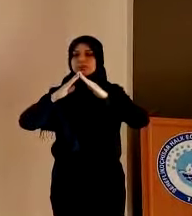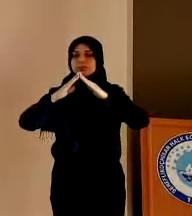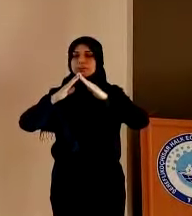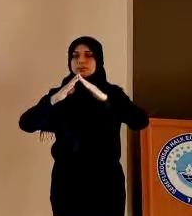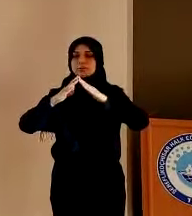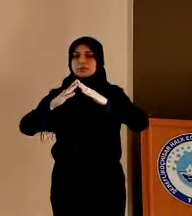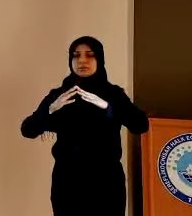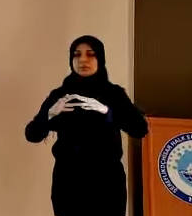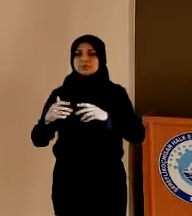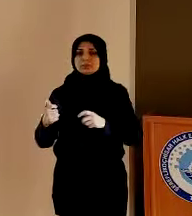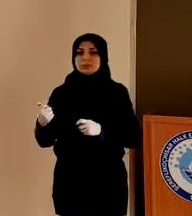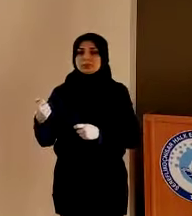çatı,